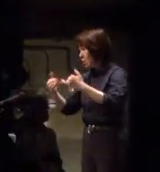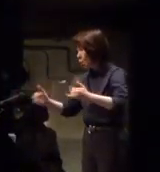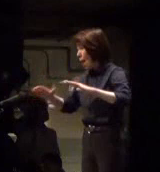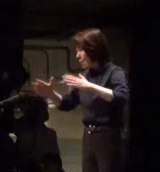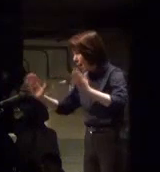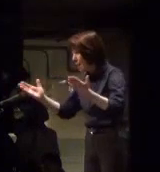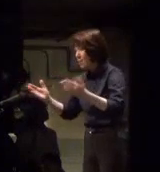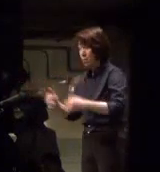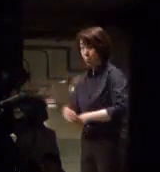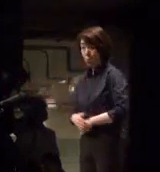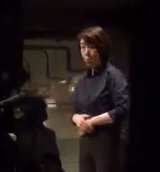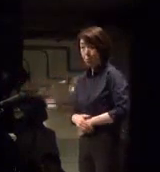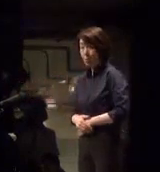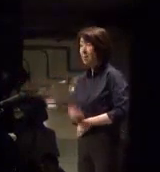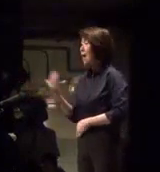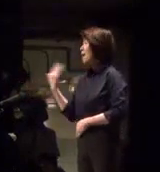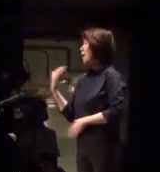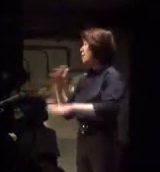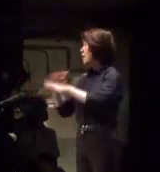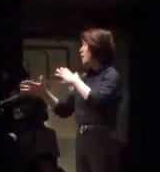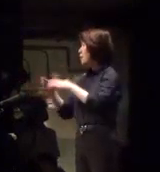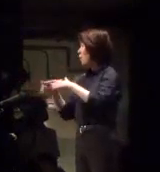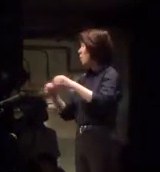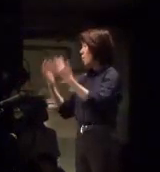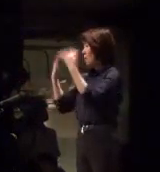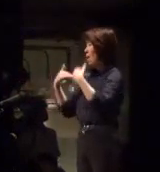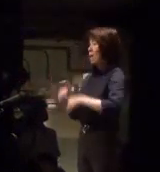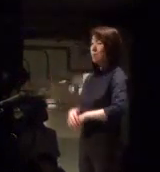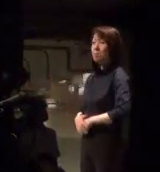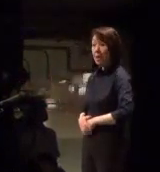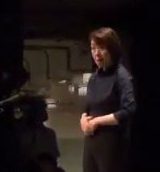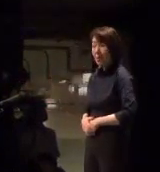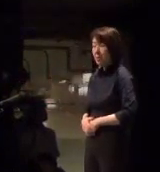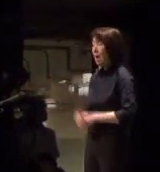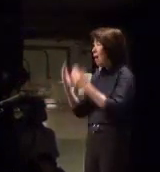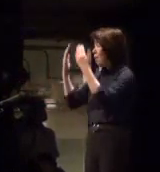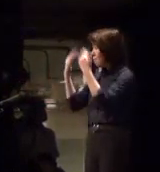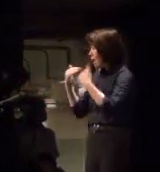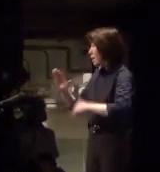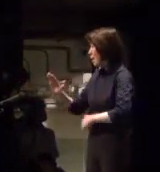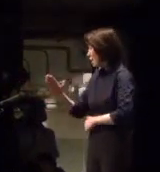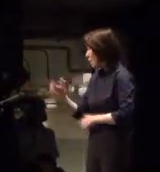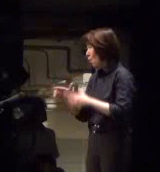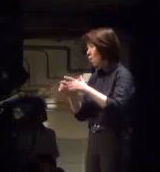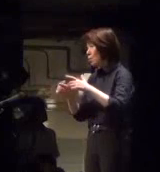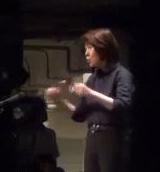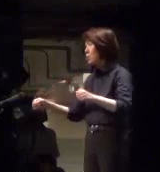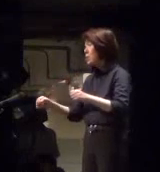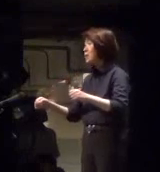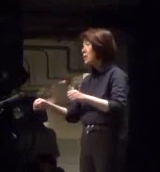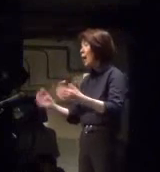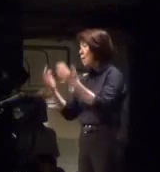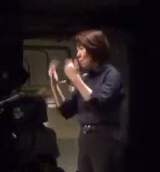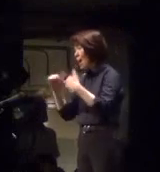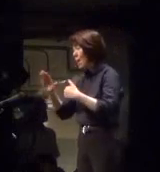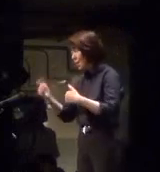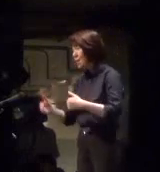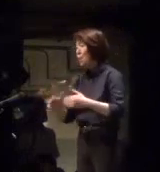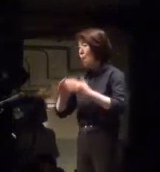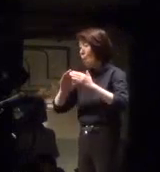です。かつての戦争で日本は負けました。負けたけれども国や群れで賛がありだった